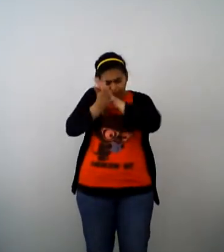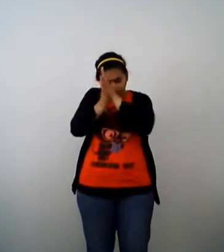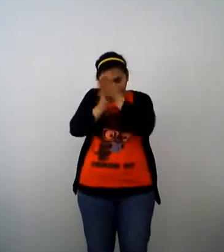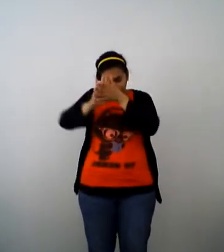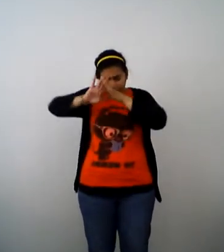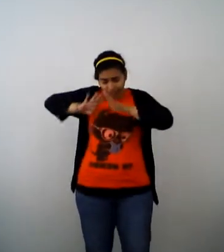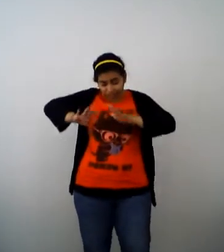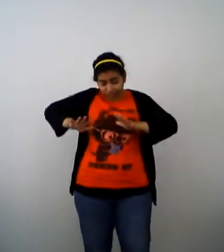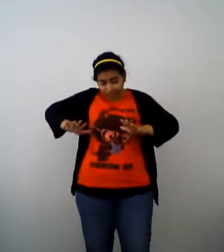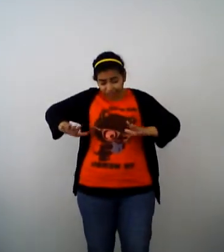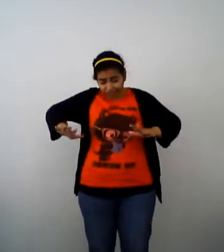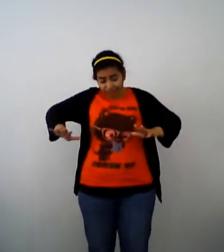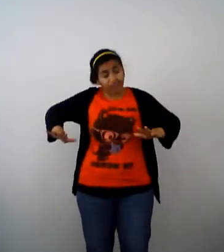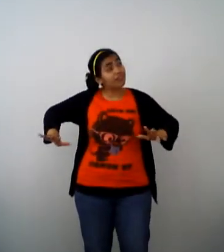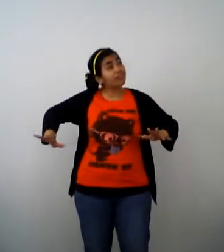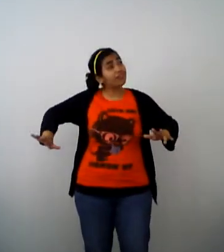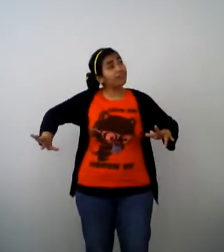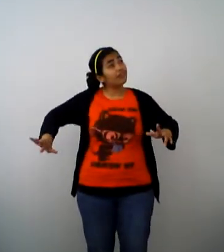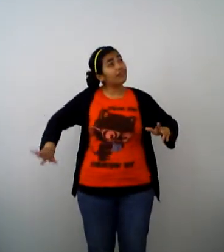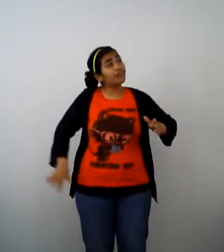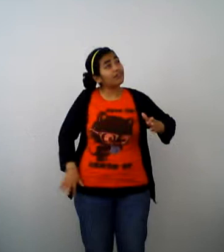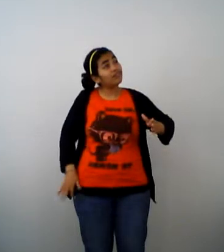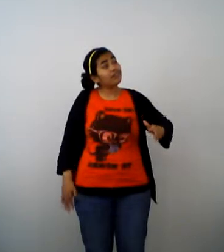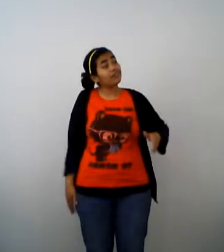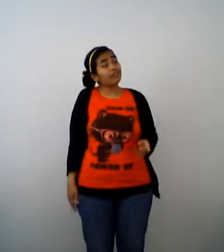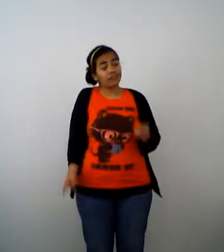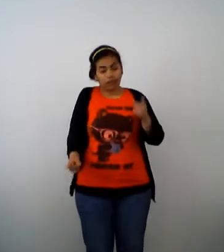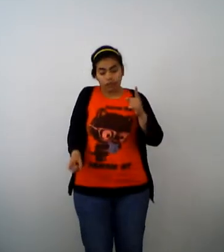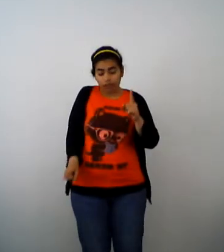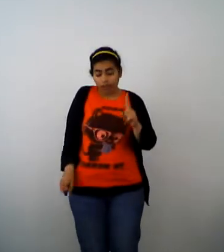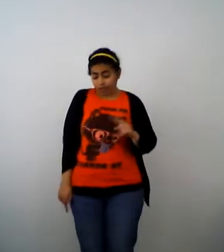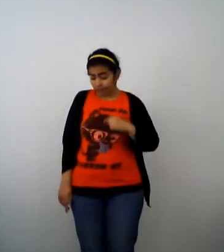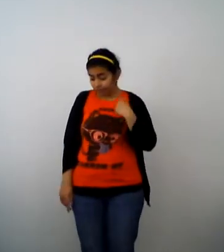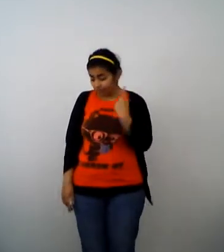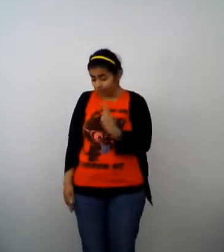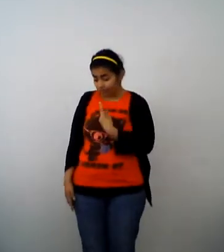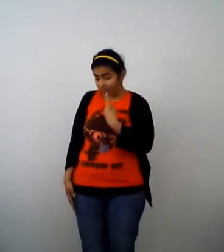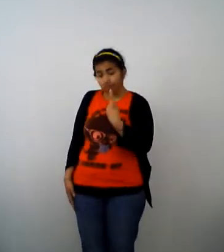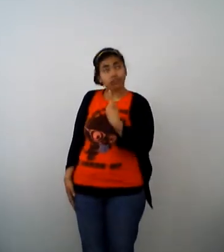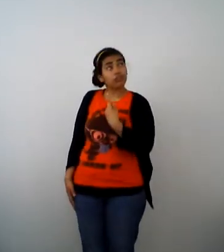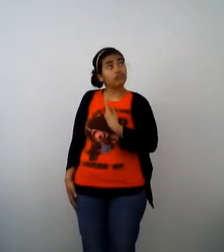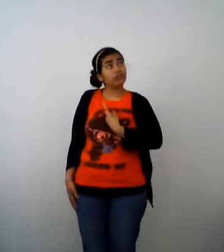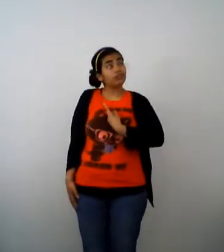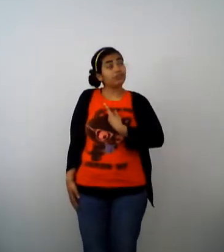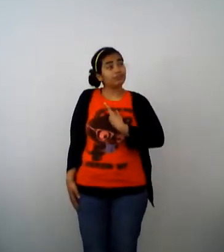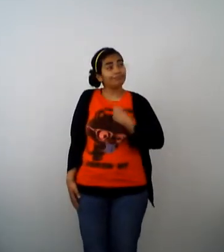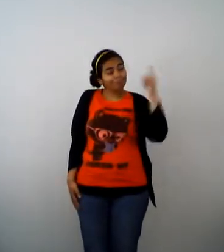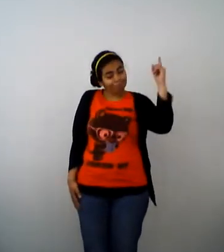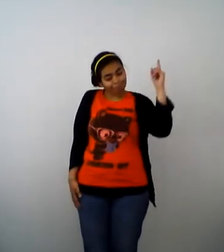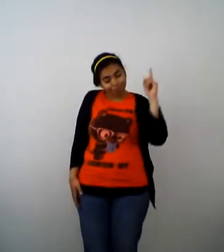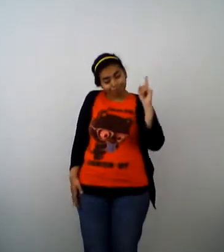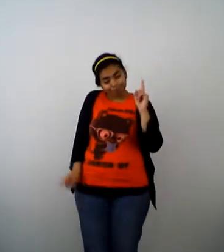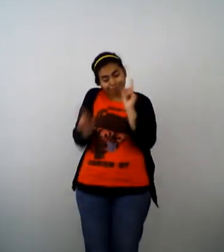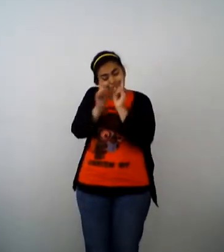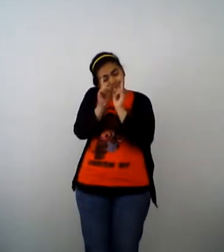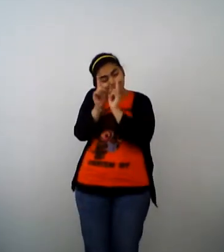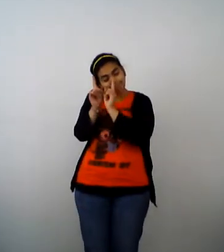Y cuando todos ya se han ido, nunca me faltas.